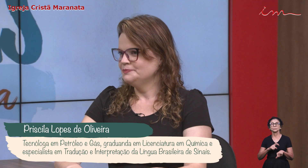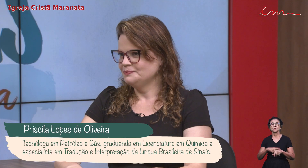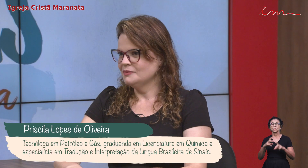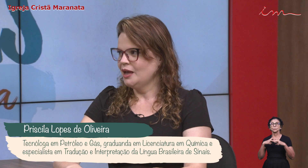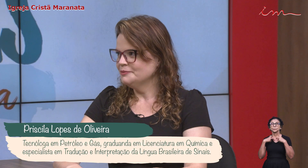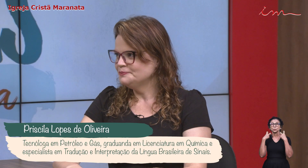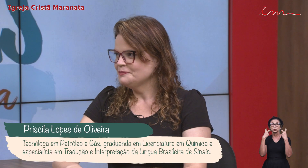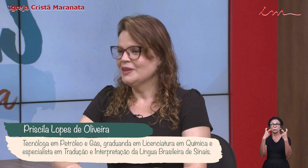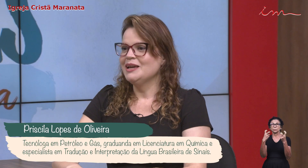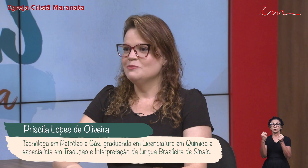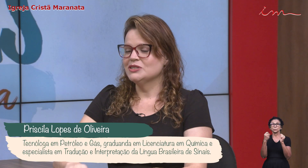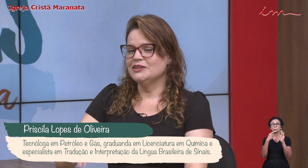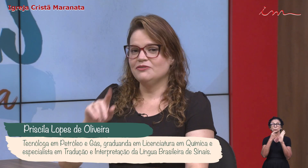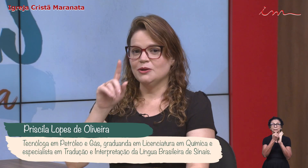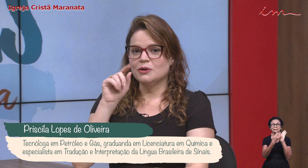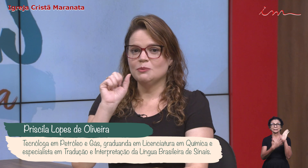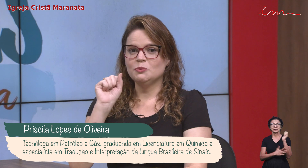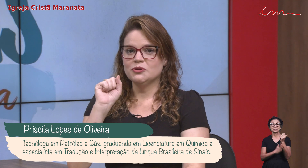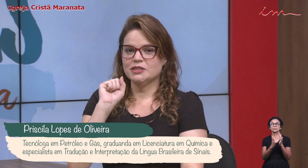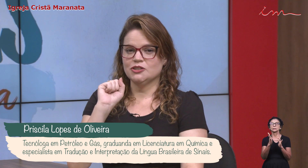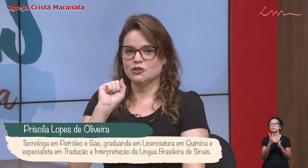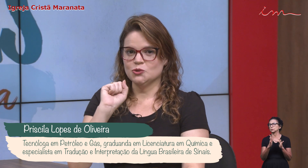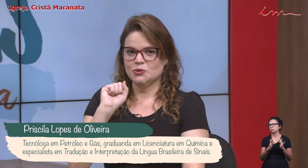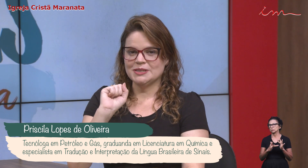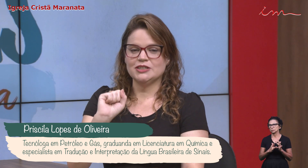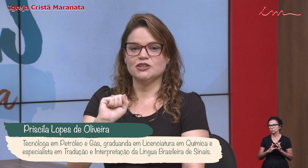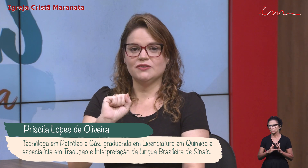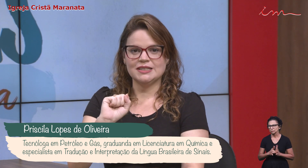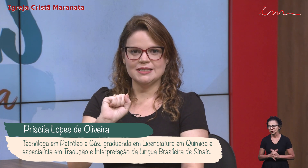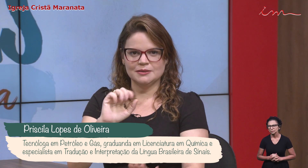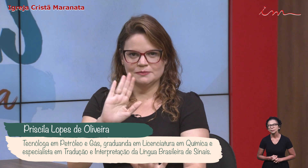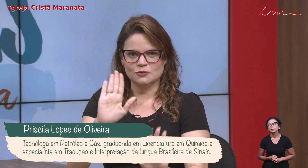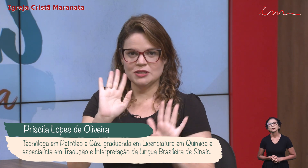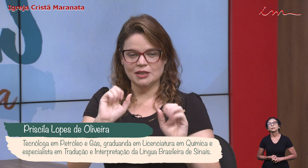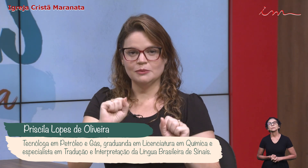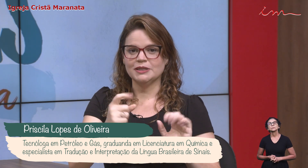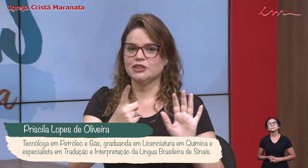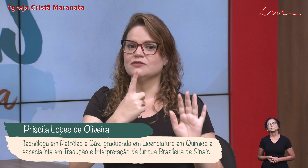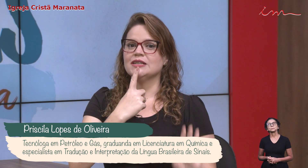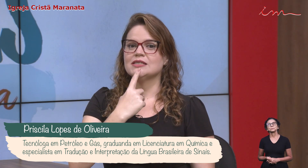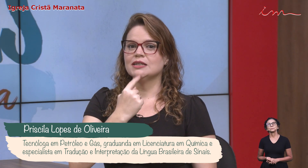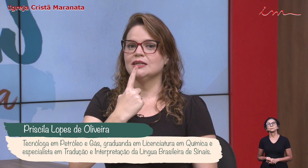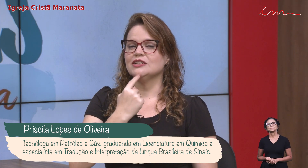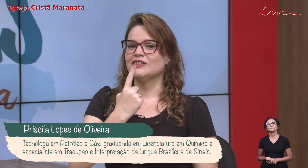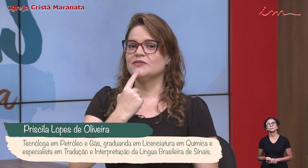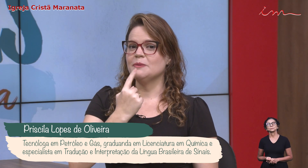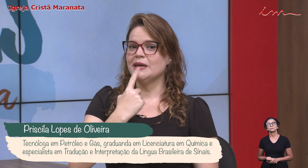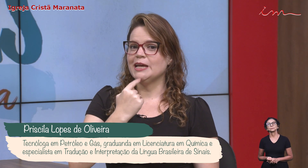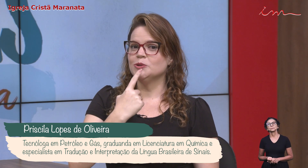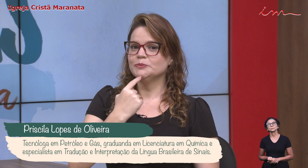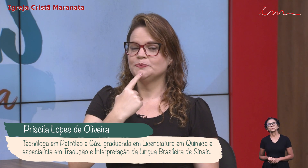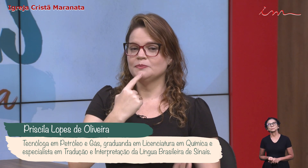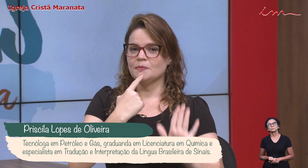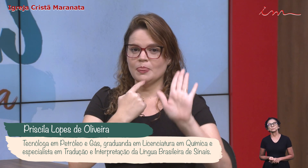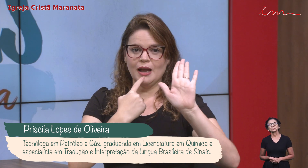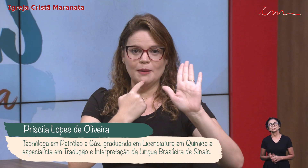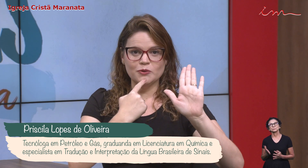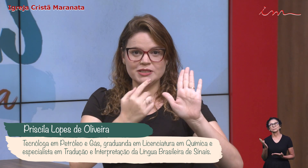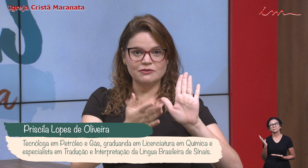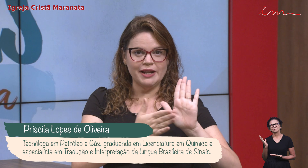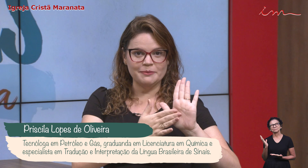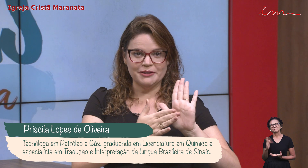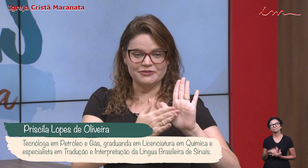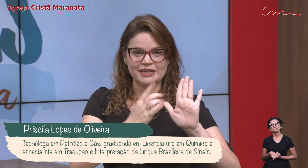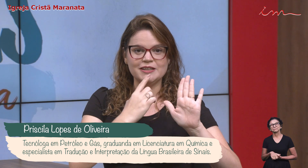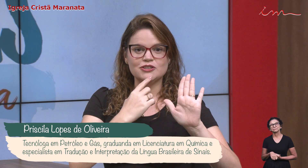Jesus, né? Sim. Você vê, o clamor pelo sangue de Jesus, a gente faz assim, o sinal. A gente faz sangue, a gente faz vermelho, a